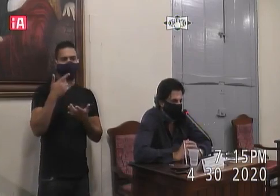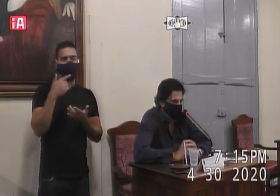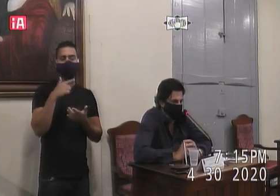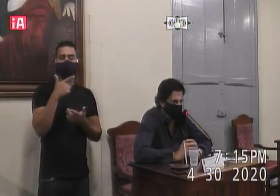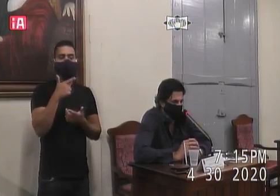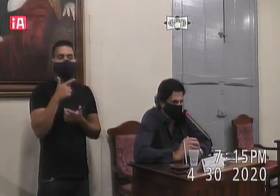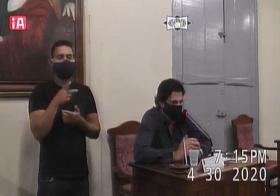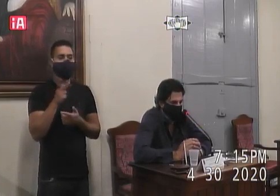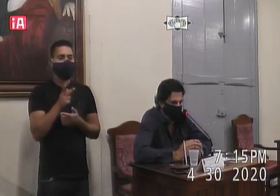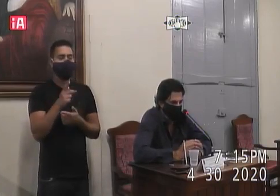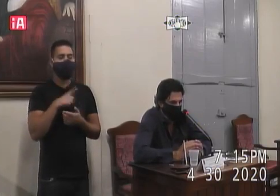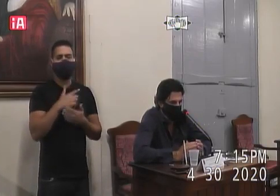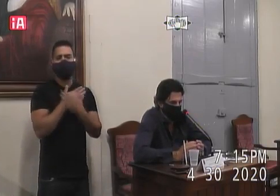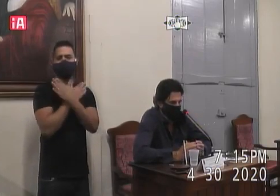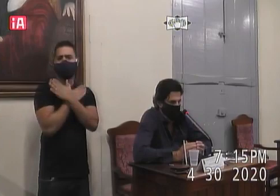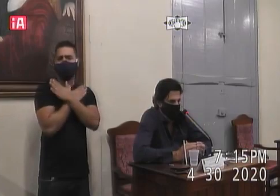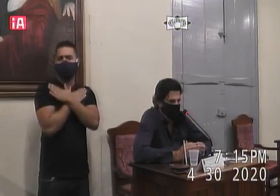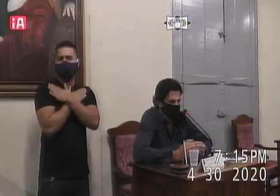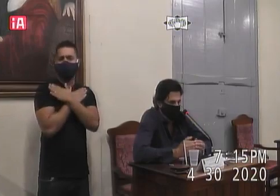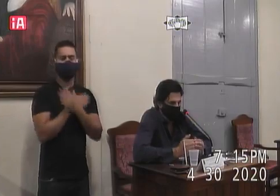desemprego na nossa cidade, porque